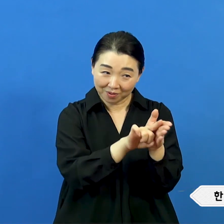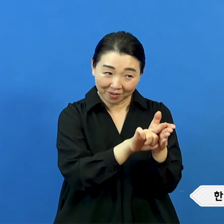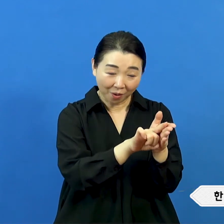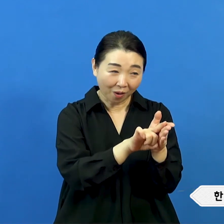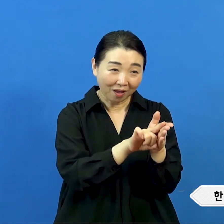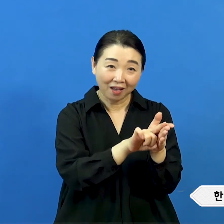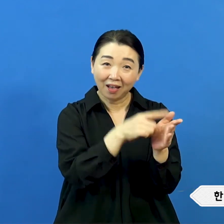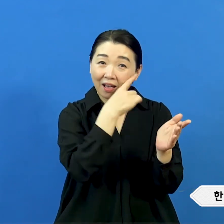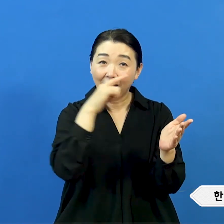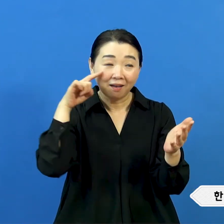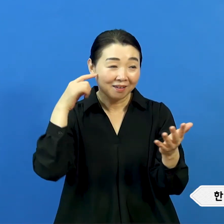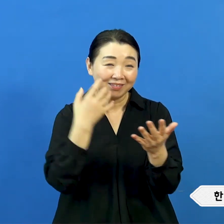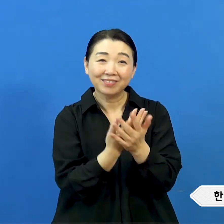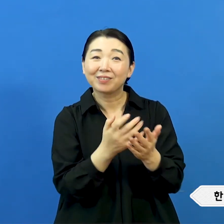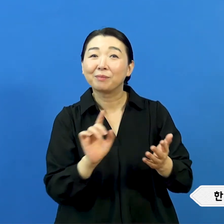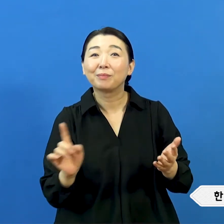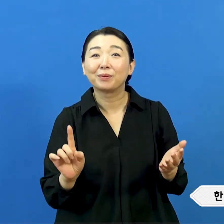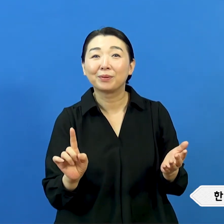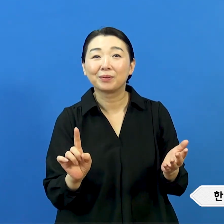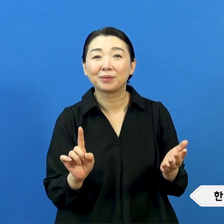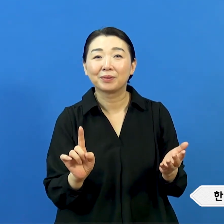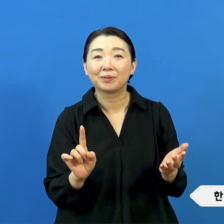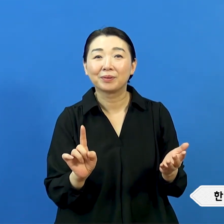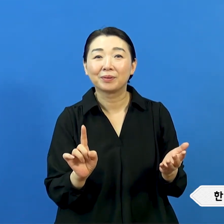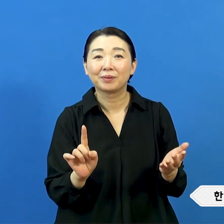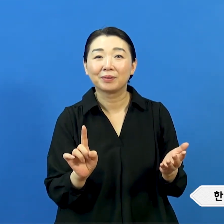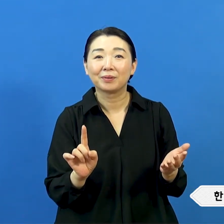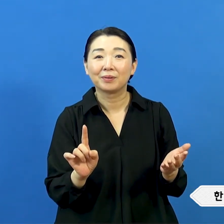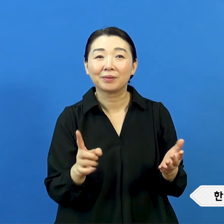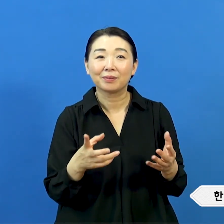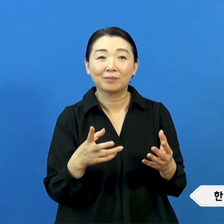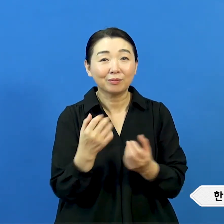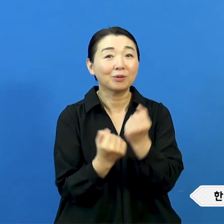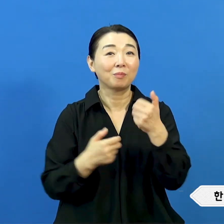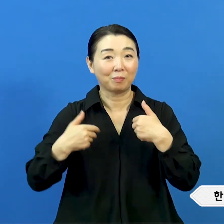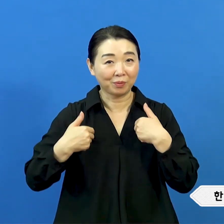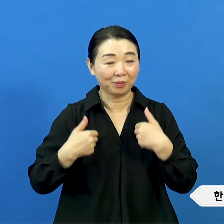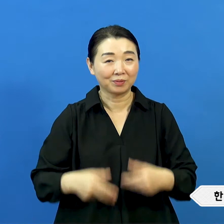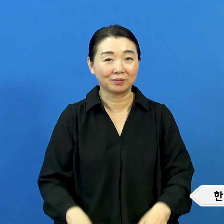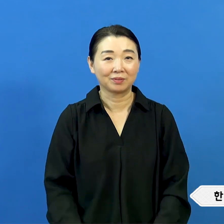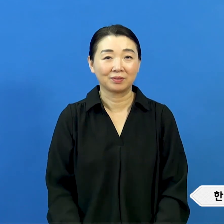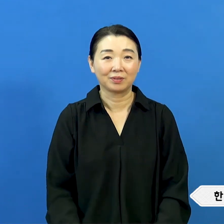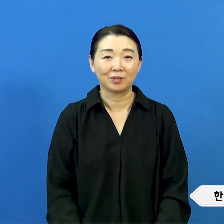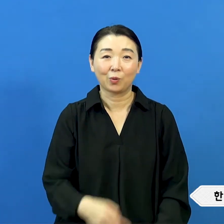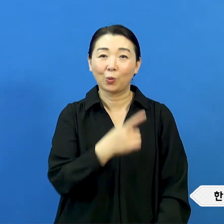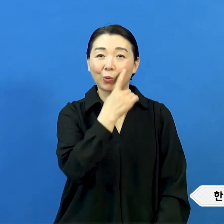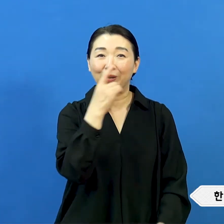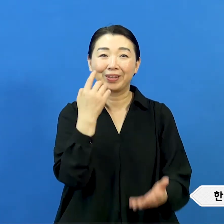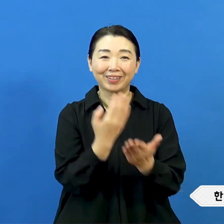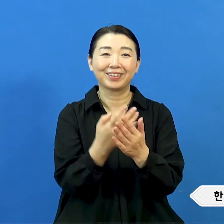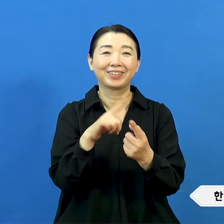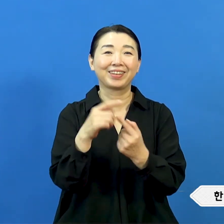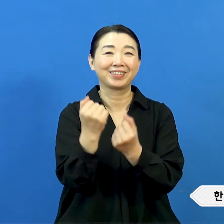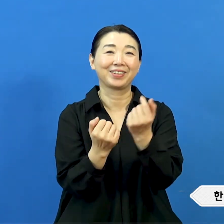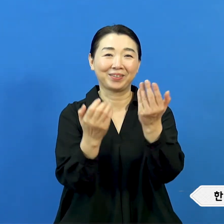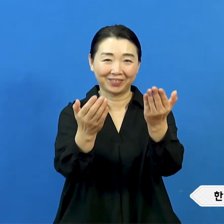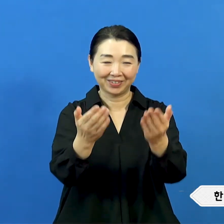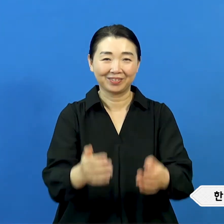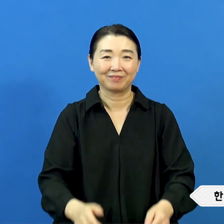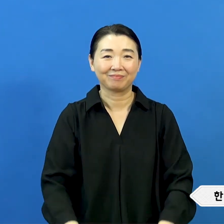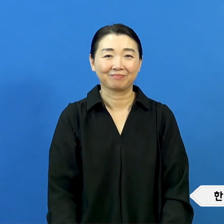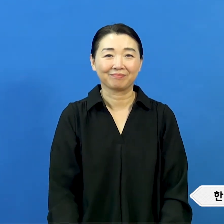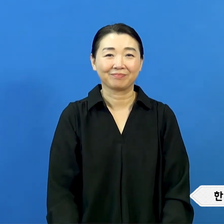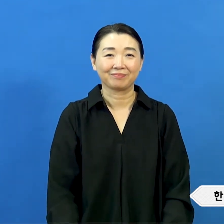근거가 무엇입니까? 그걸 들 수 있어야 됩니다. 오늘은 그 근거에 대해서 한번 말씀을